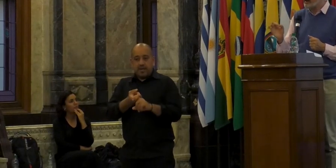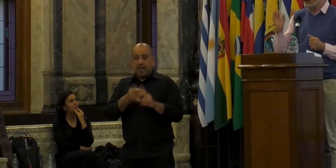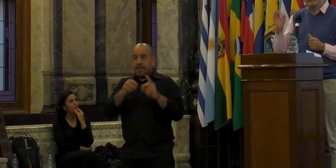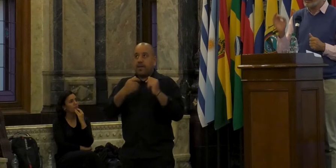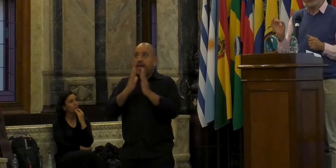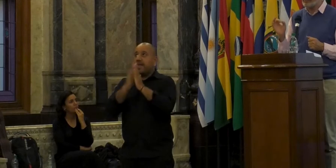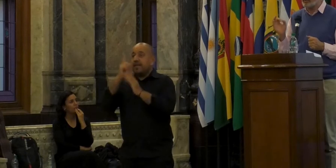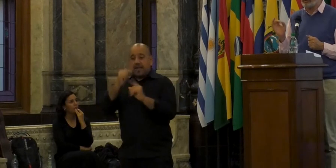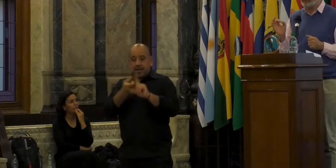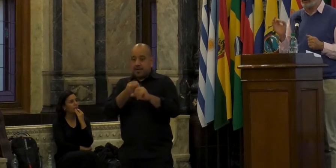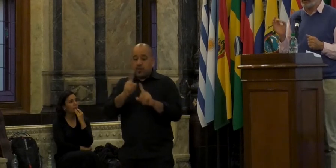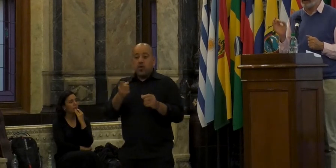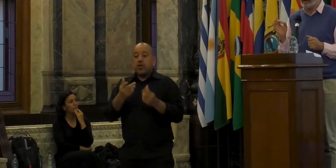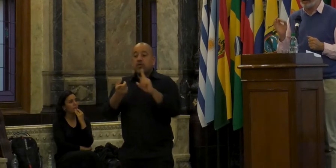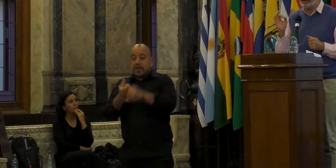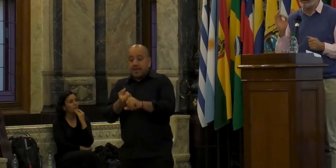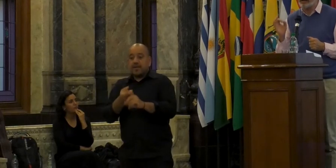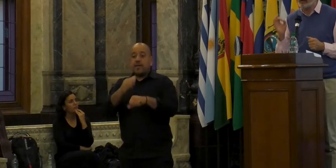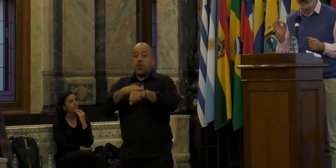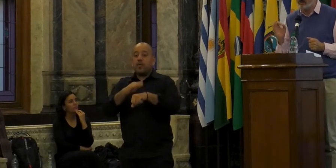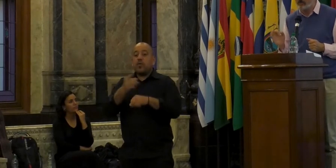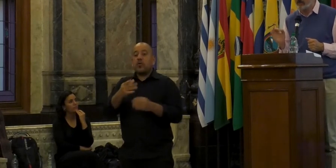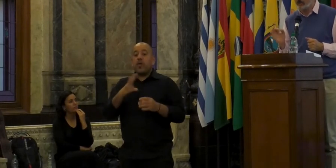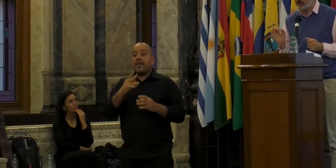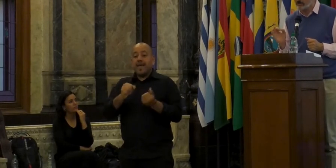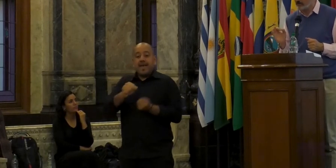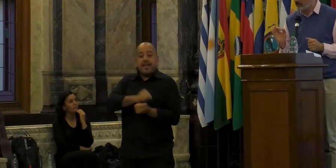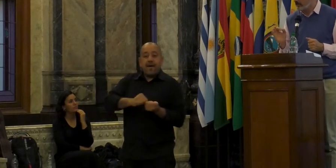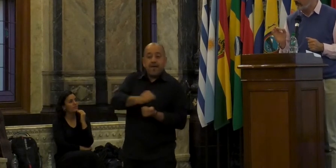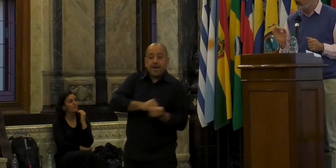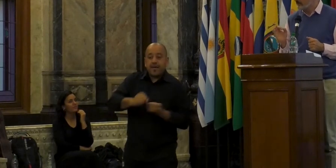la iglesia, lo que te casa es el momento en que hay que lavar la ropa juntos.